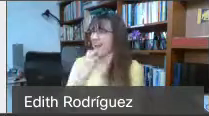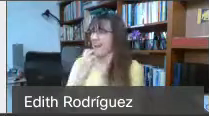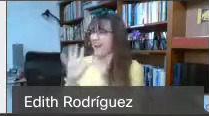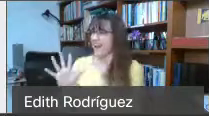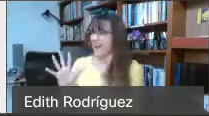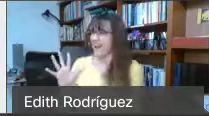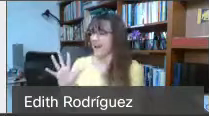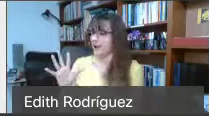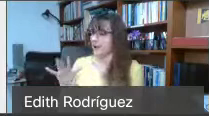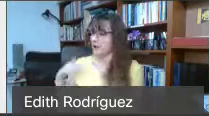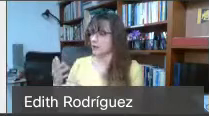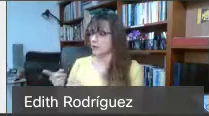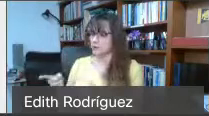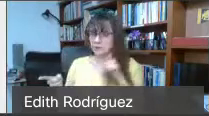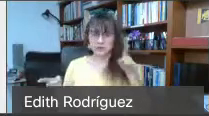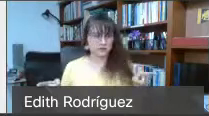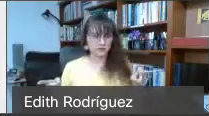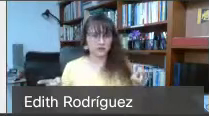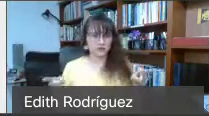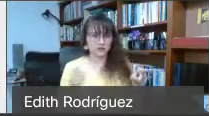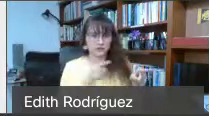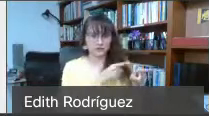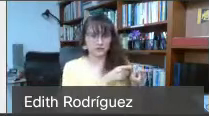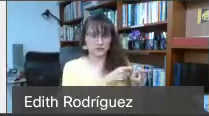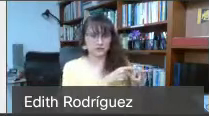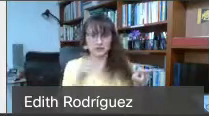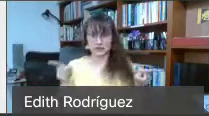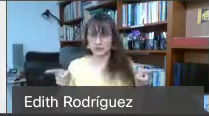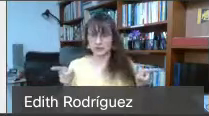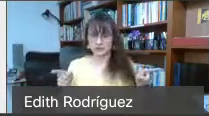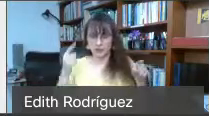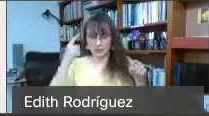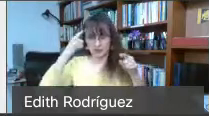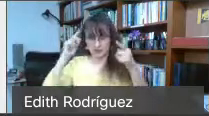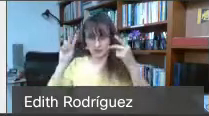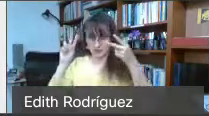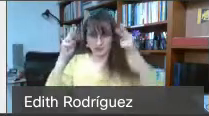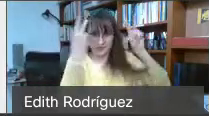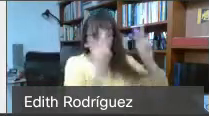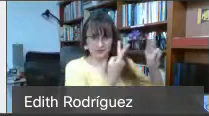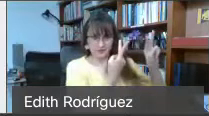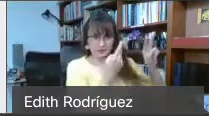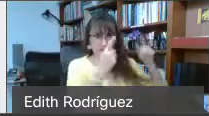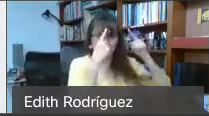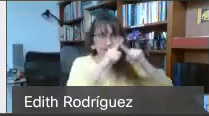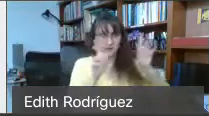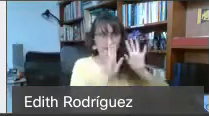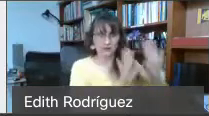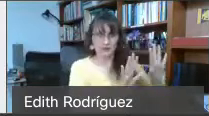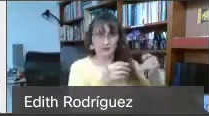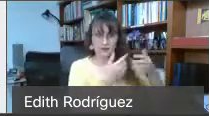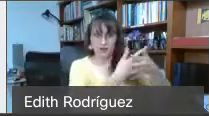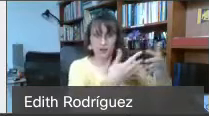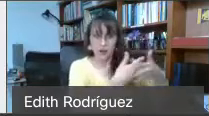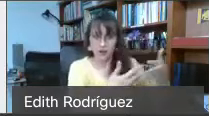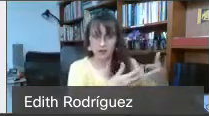de la cultura. Y yo lograba entender información desde la lengua de señas. De pronto si era algo cómico, si era